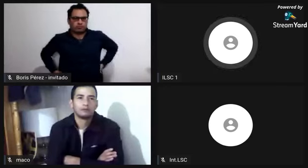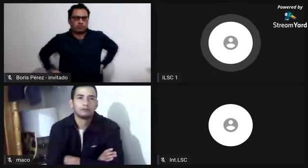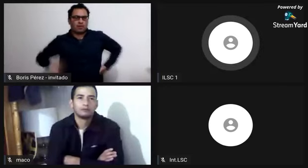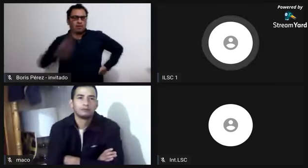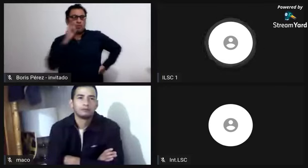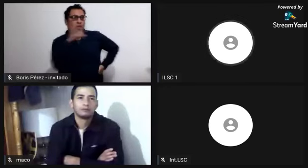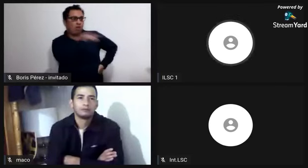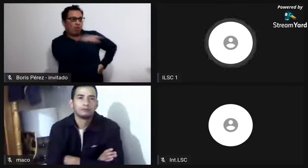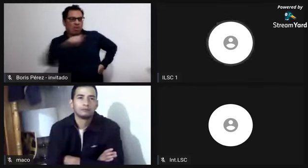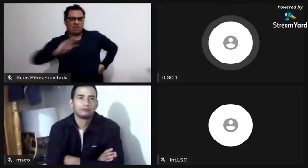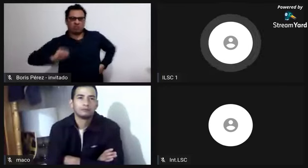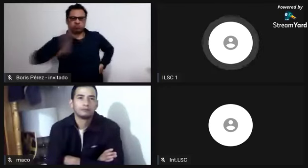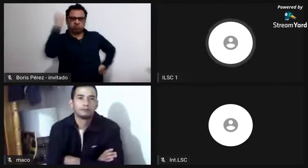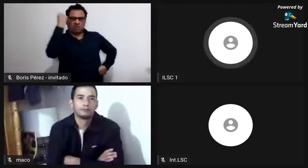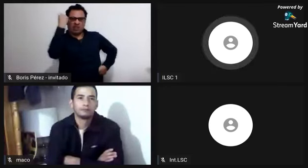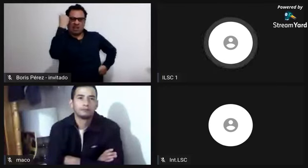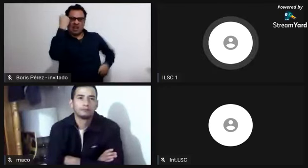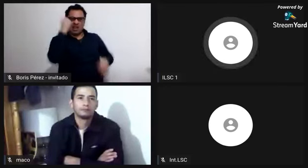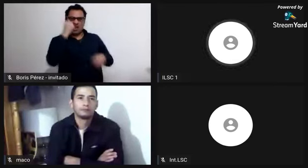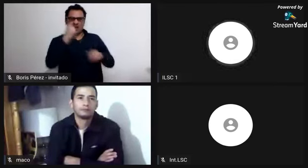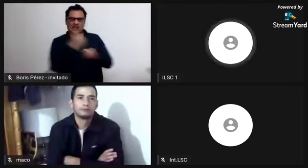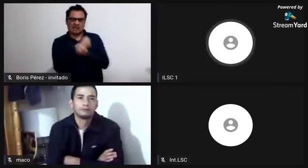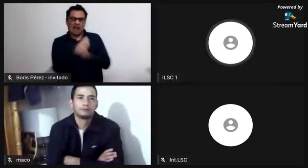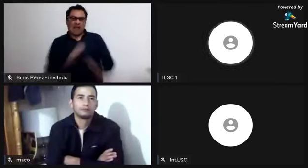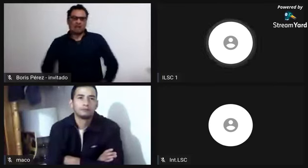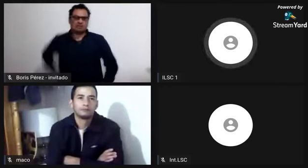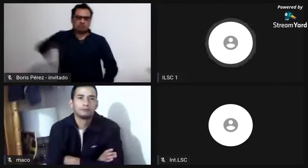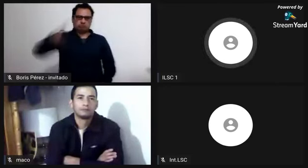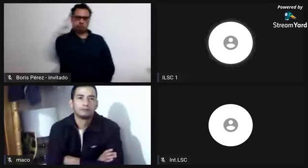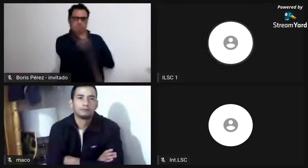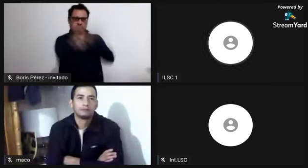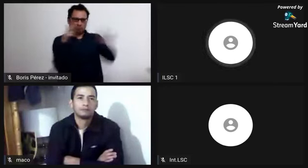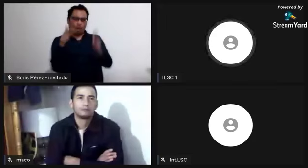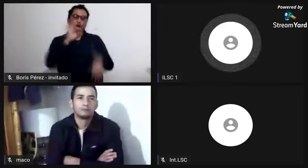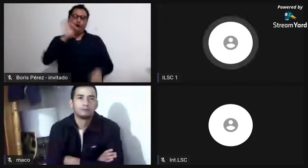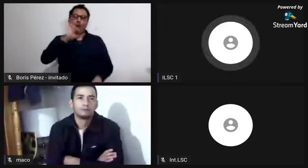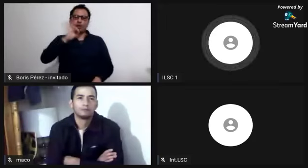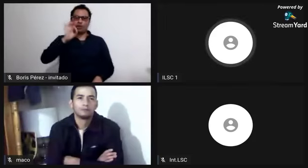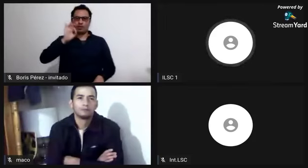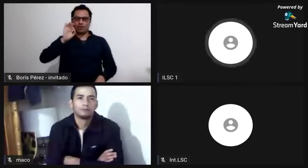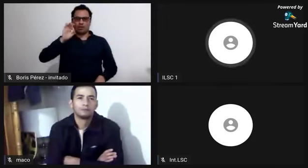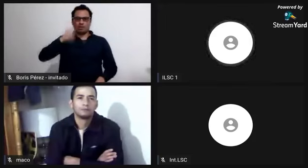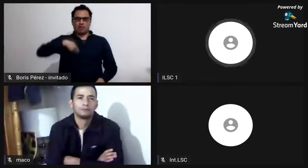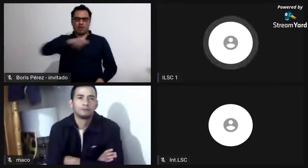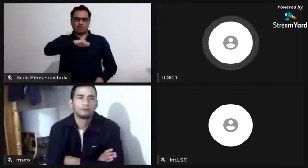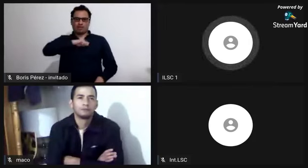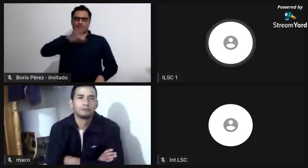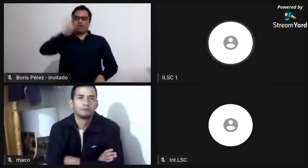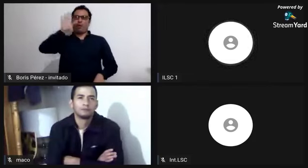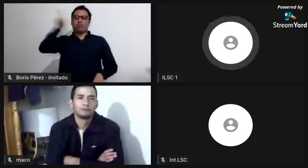autoridad judicial que hoy nosotros conocemos, ni tampoco todas estas entidades como